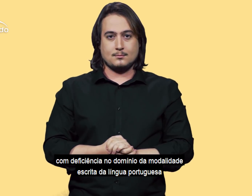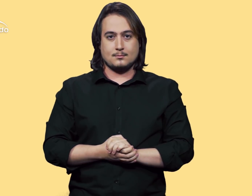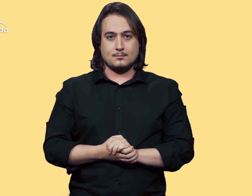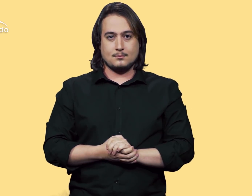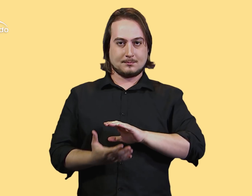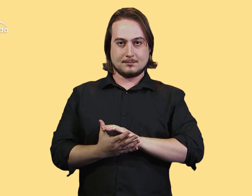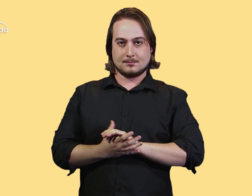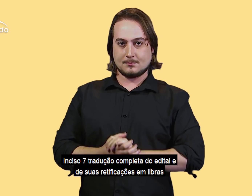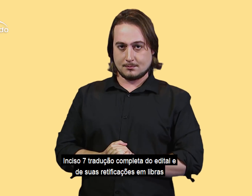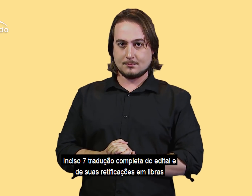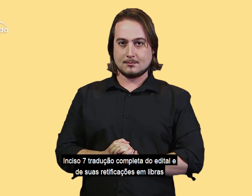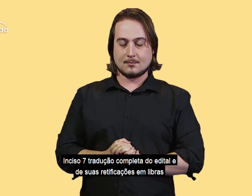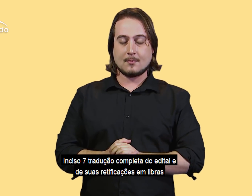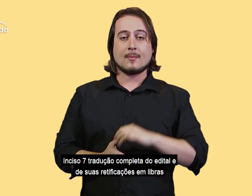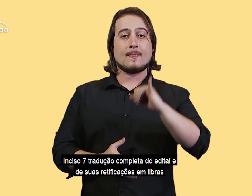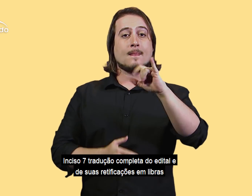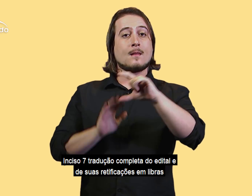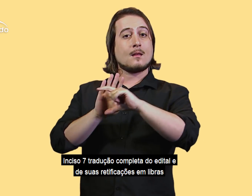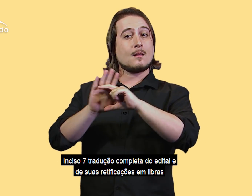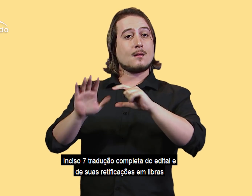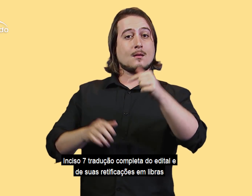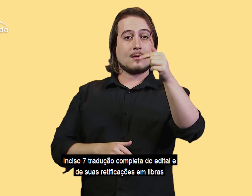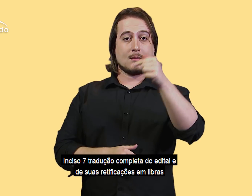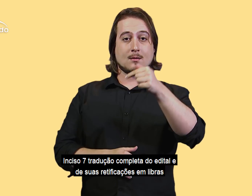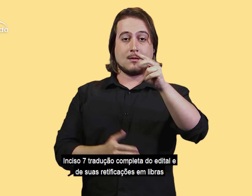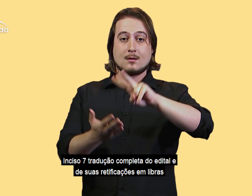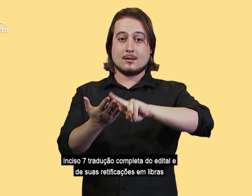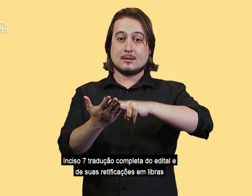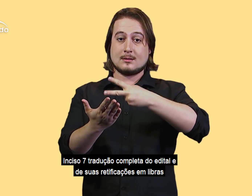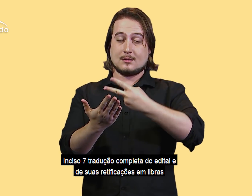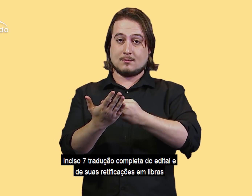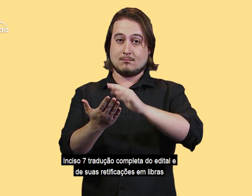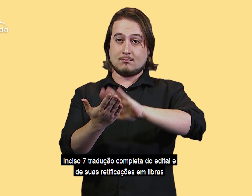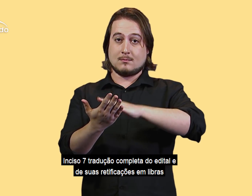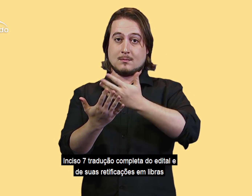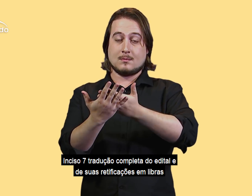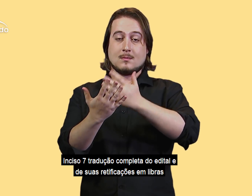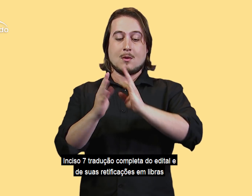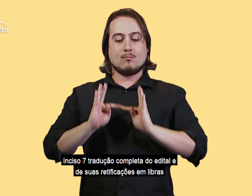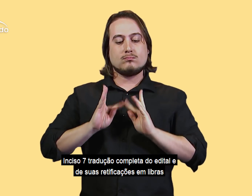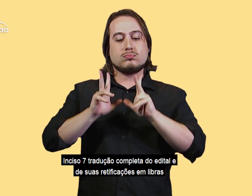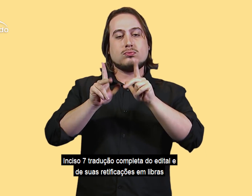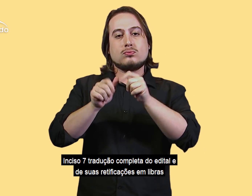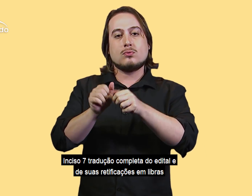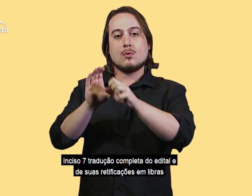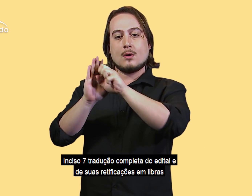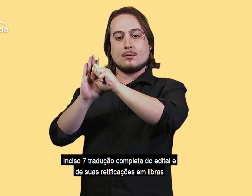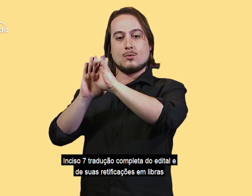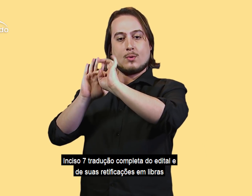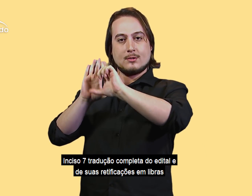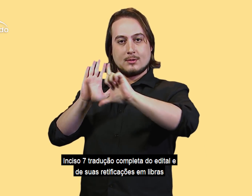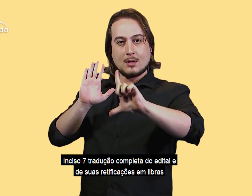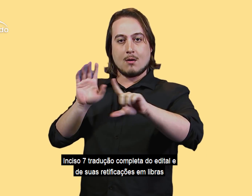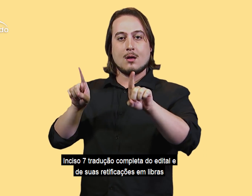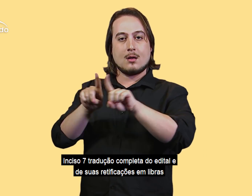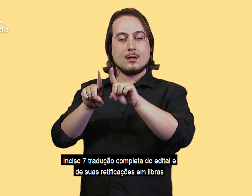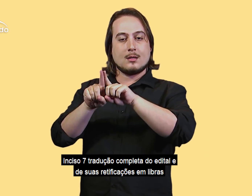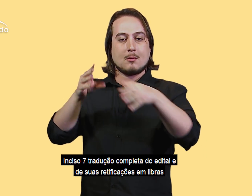o inciso 7 tradução completa do edital e de suas rede fixa ações em libras